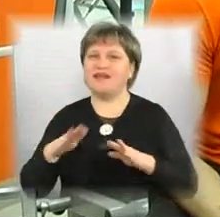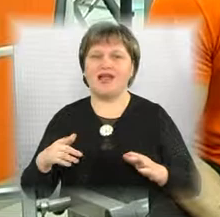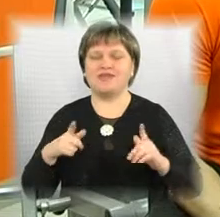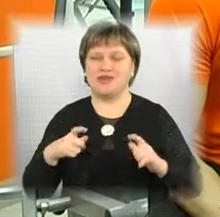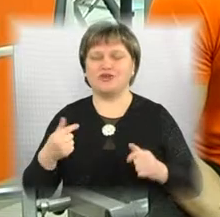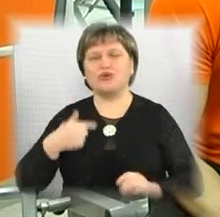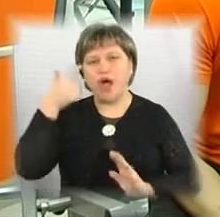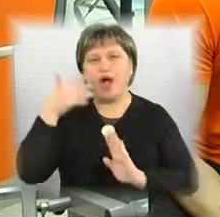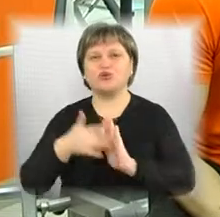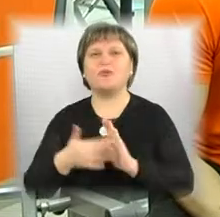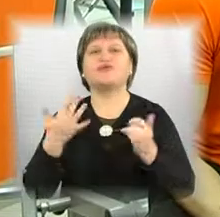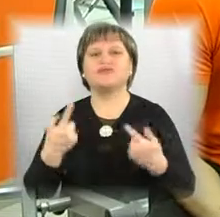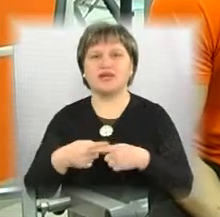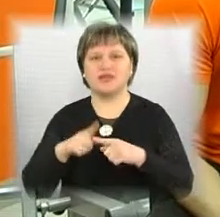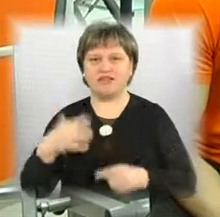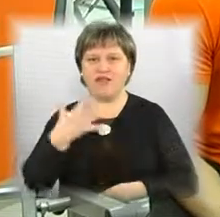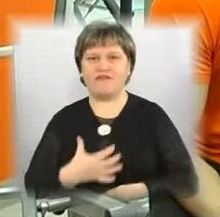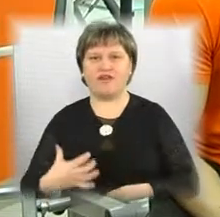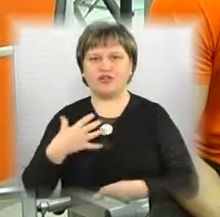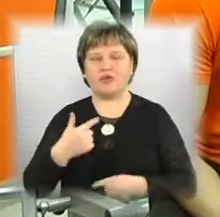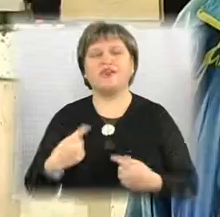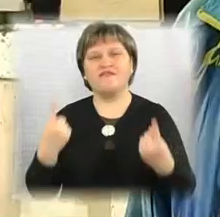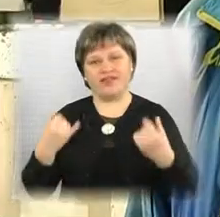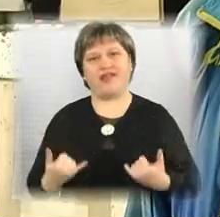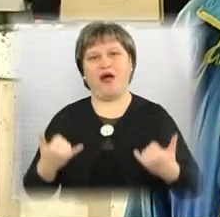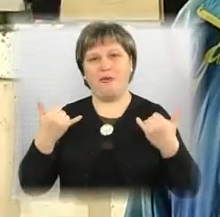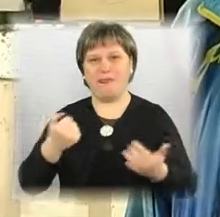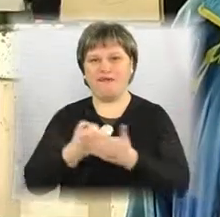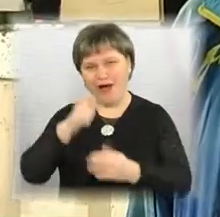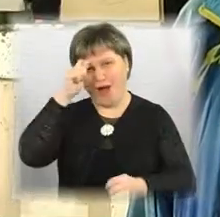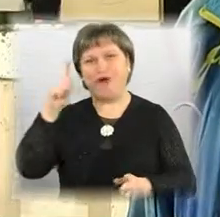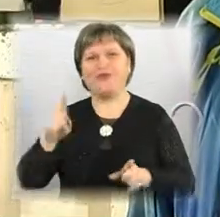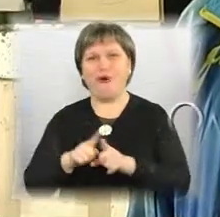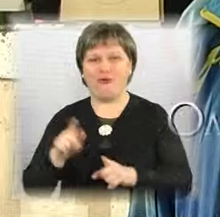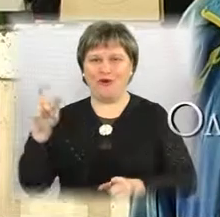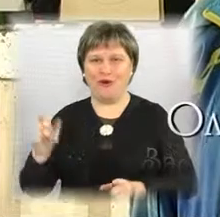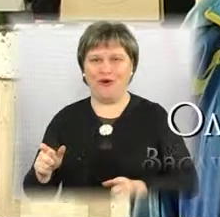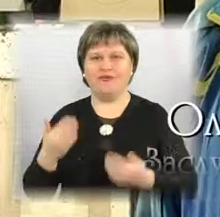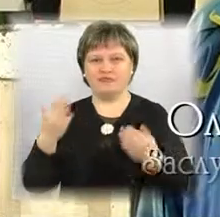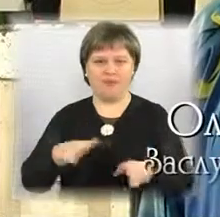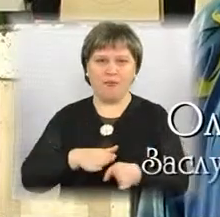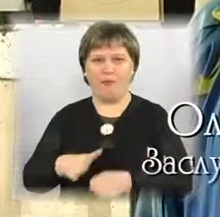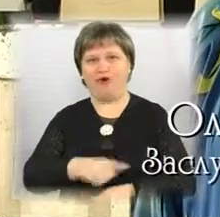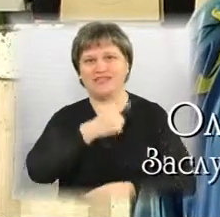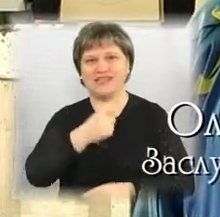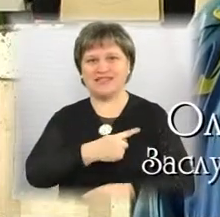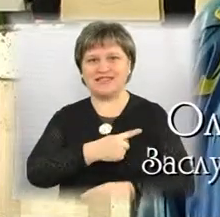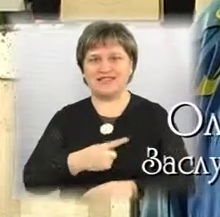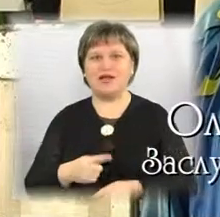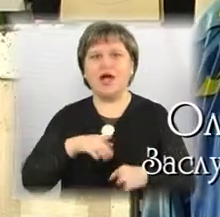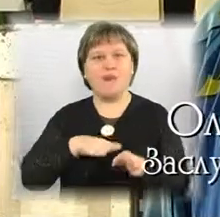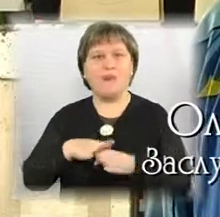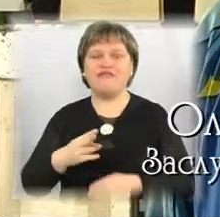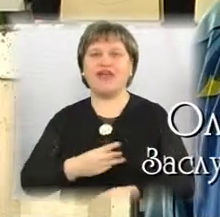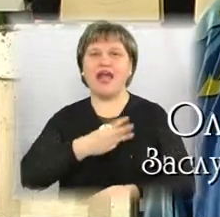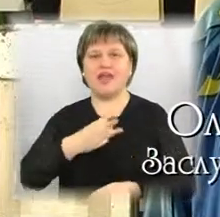важливо. І в мене дуже велика повага до нього. Він повний сил, повний